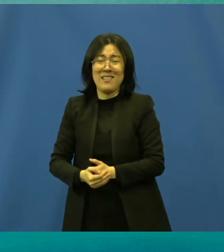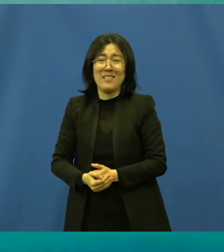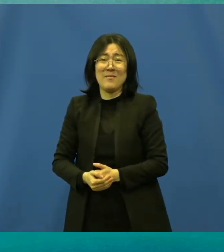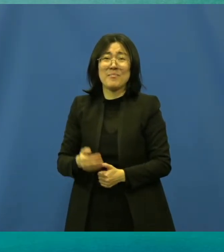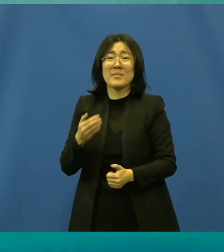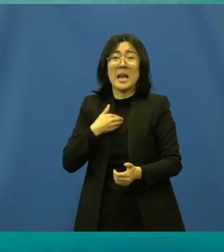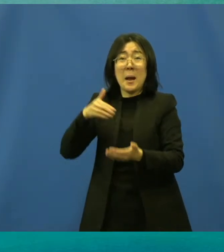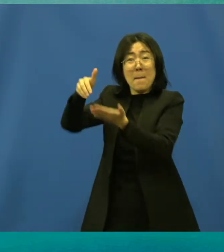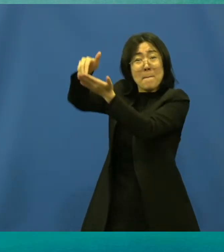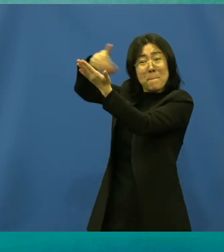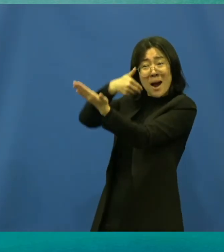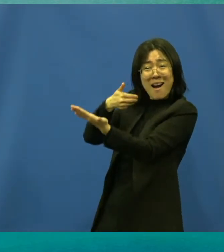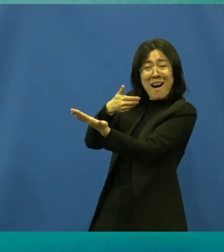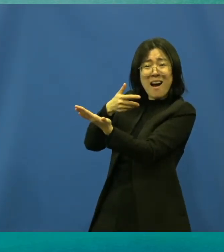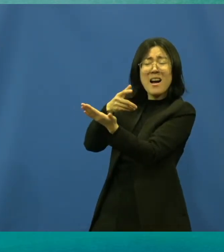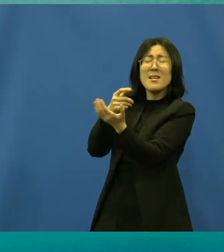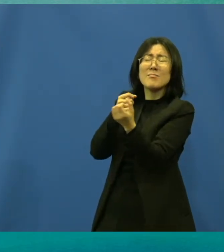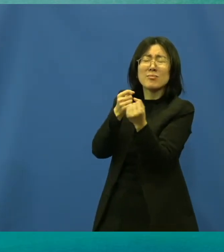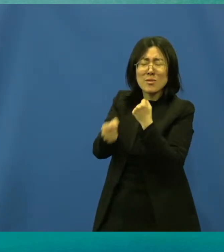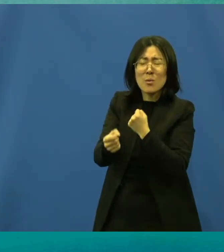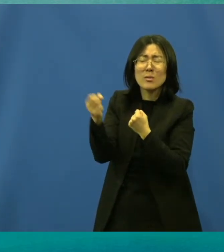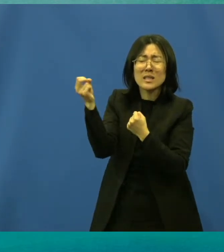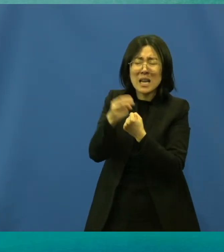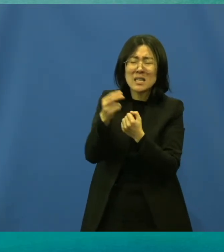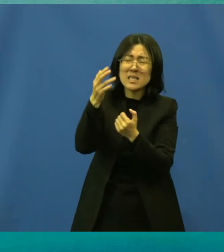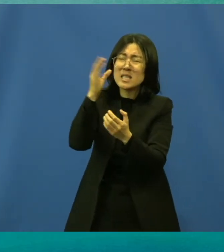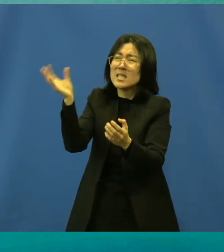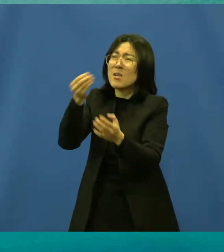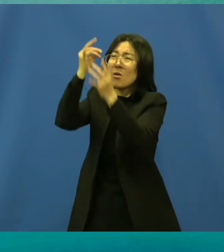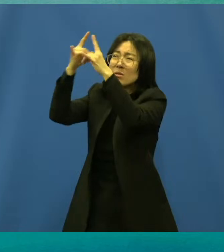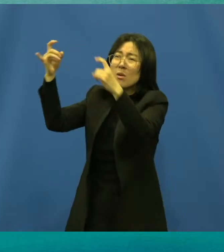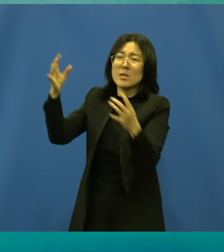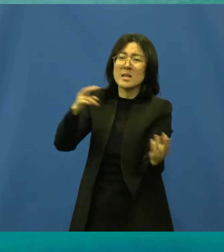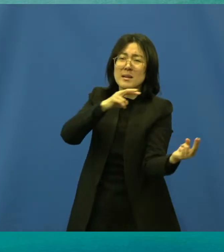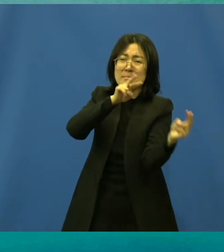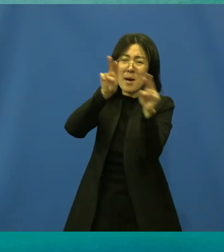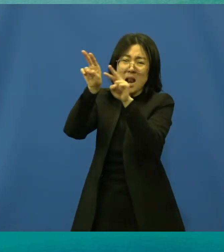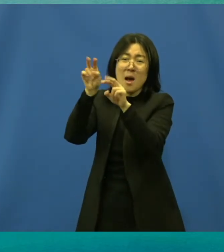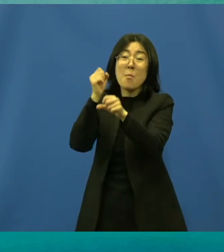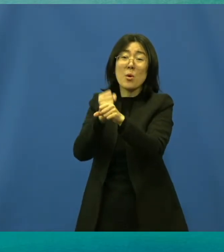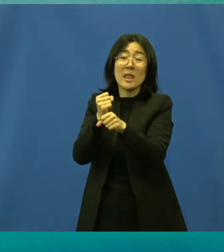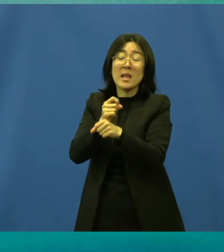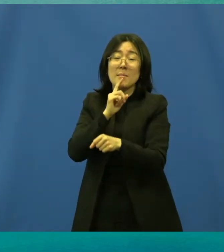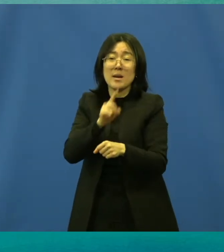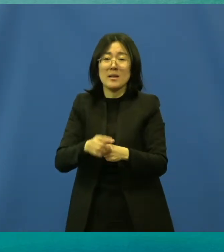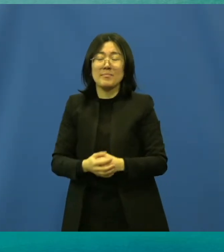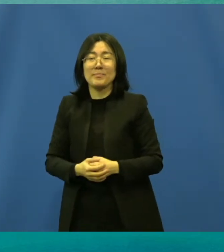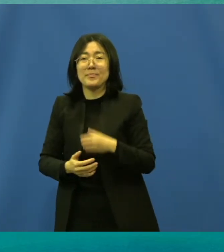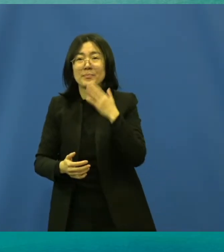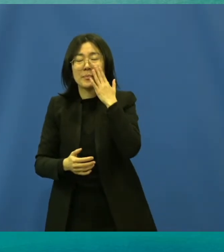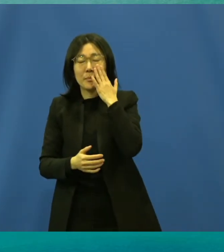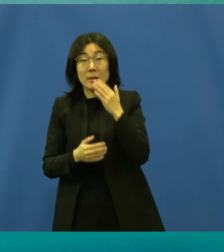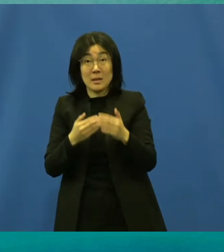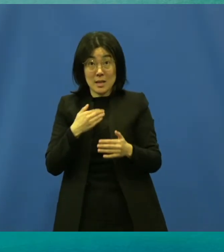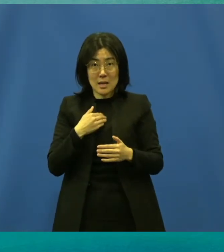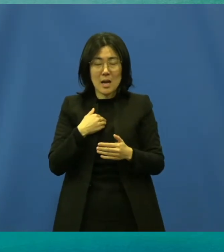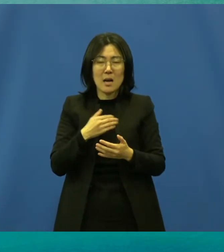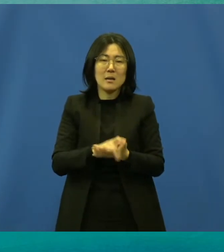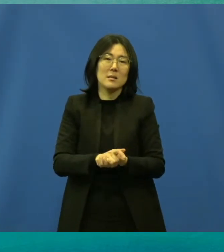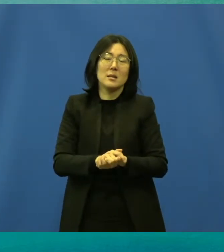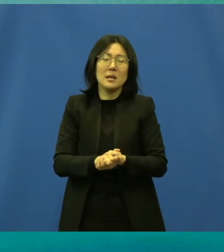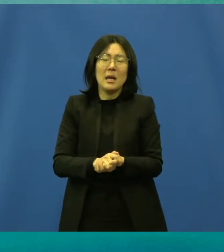쫓겨나설지라도 다시 주의 성전을 바라보겠나이다 하였나이다. 요나는 비로소 돌아왔습니다. 그는 자신이 주의